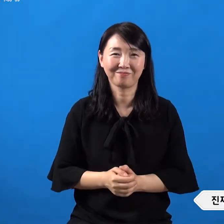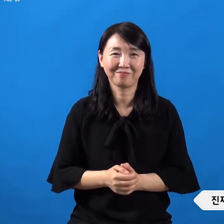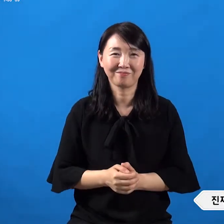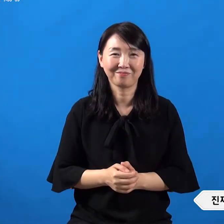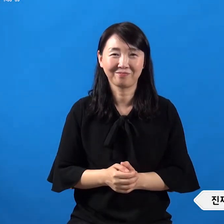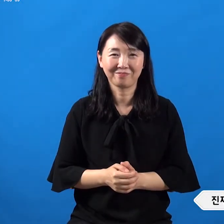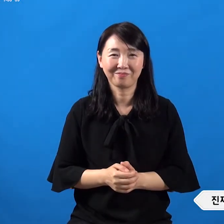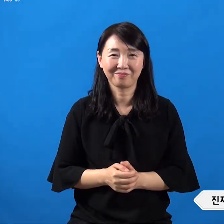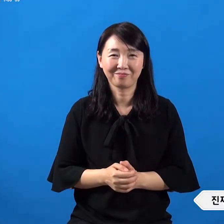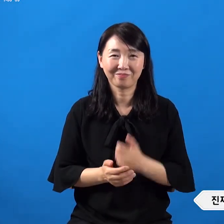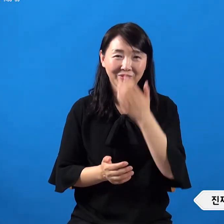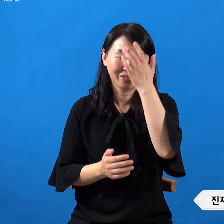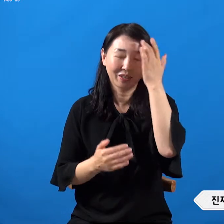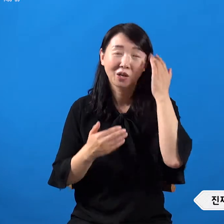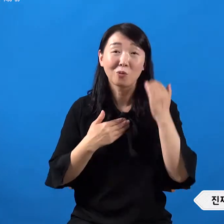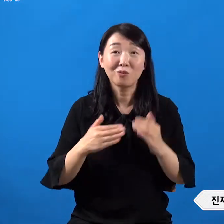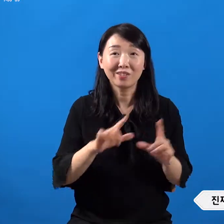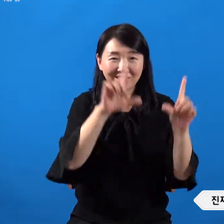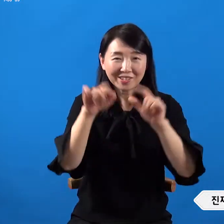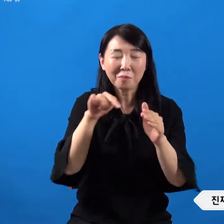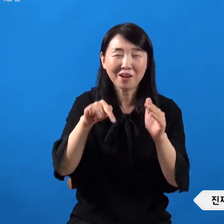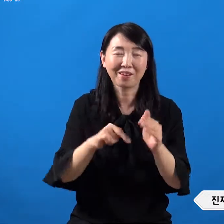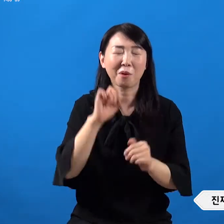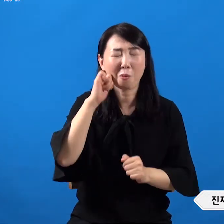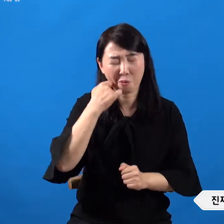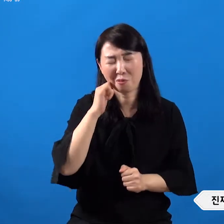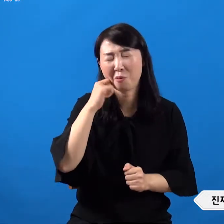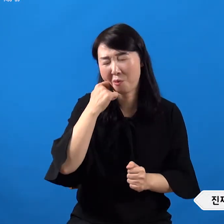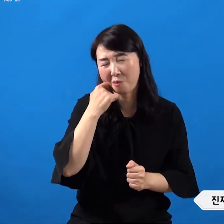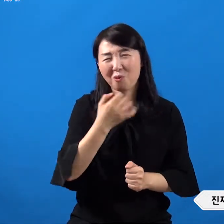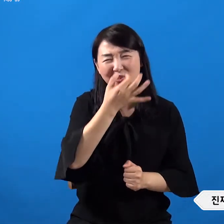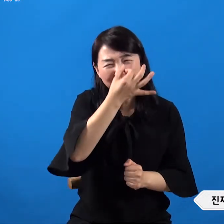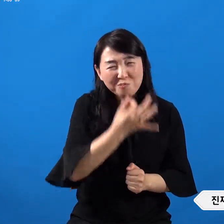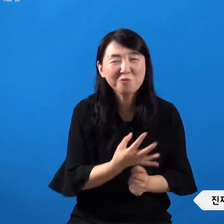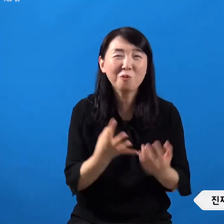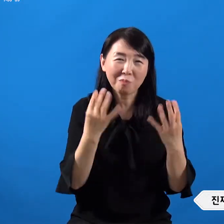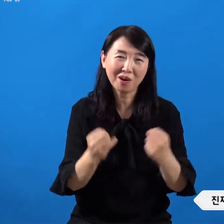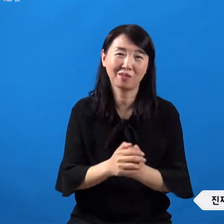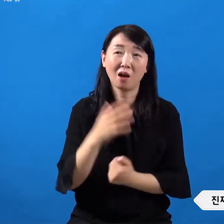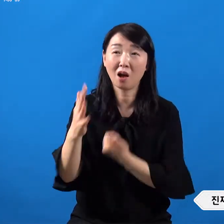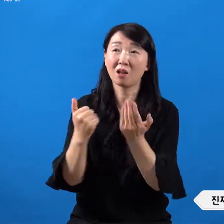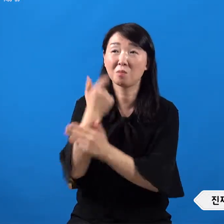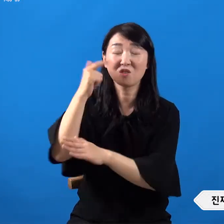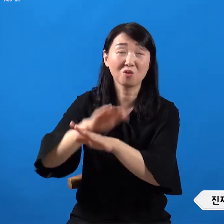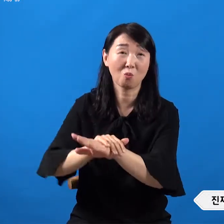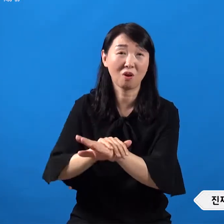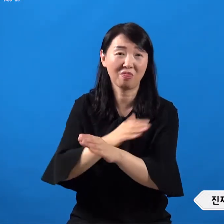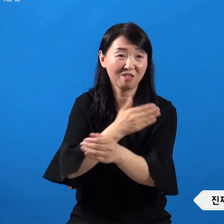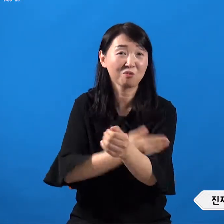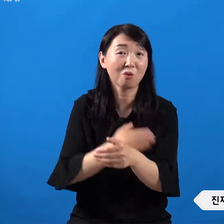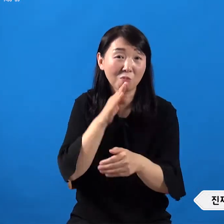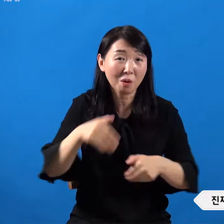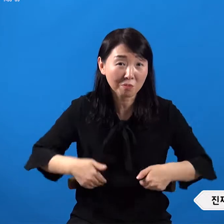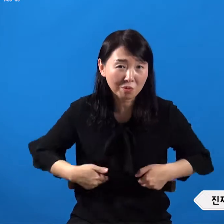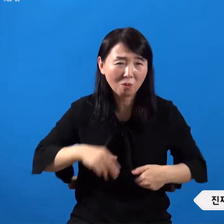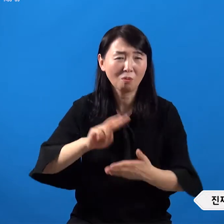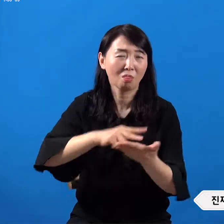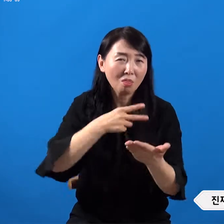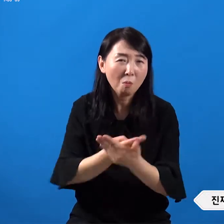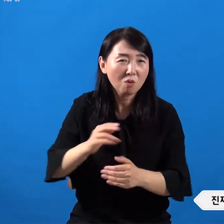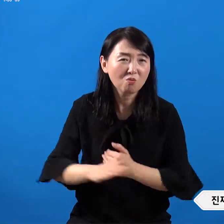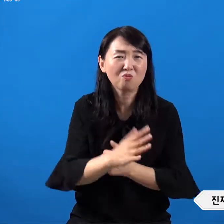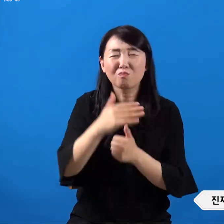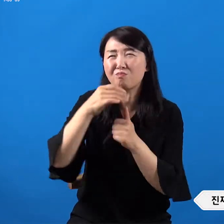생각을 해봅니다. 그렇게 우리 삶 가운데 어렵습니다. 힘듭니다. 하나님의 지혜와 능력이 필요합니다.